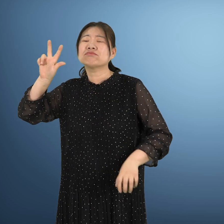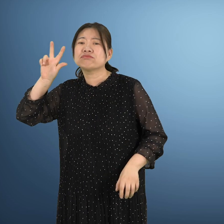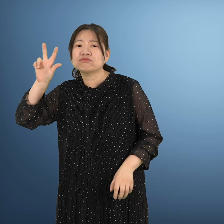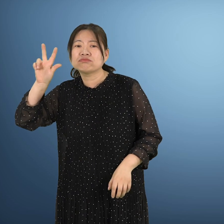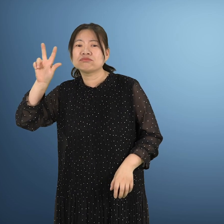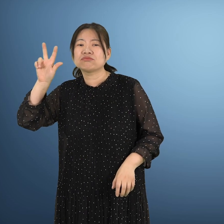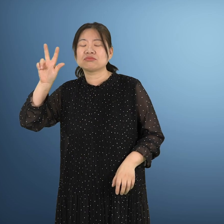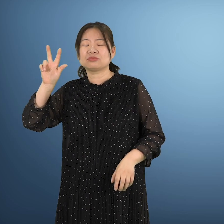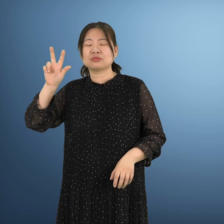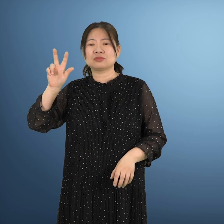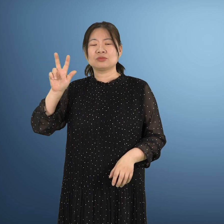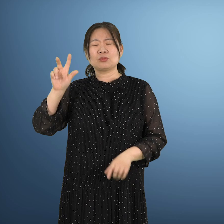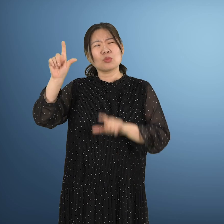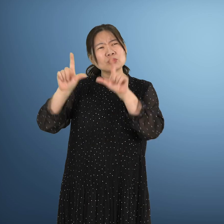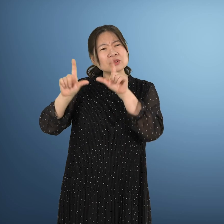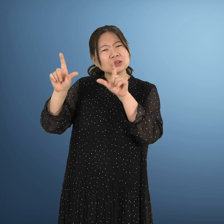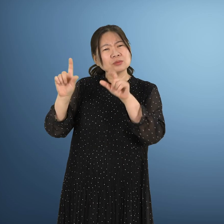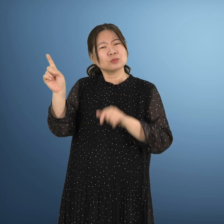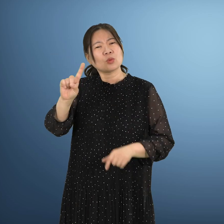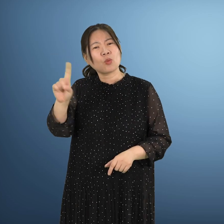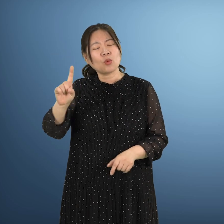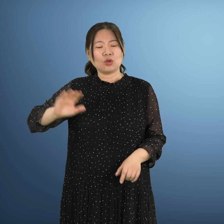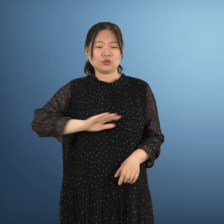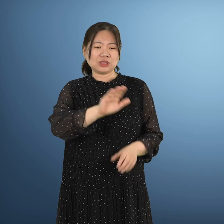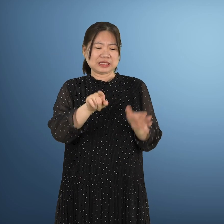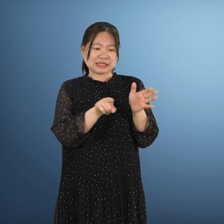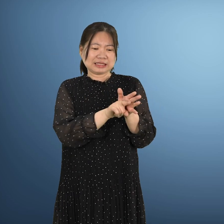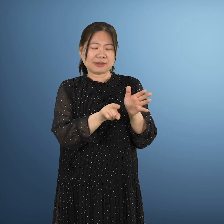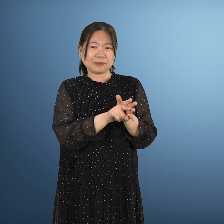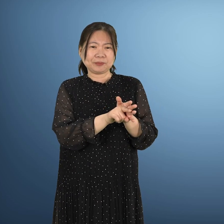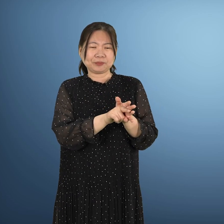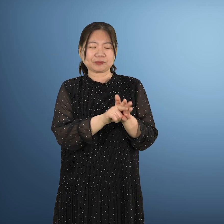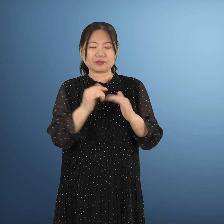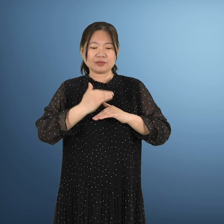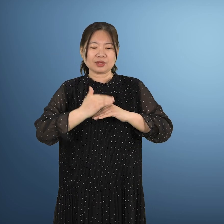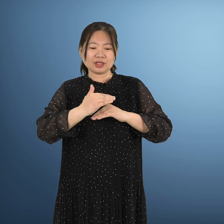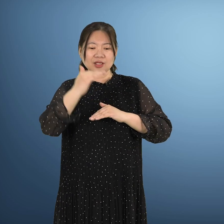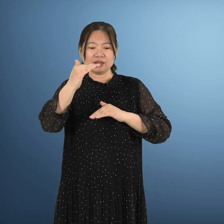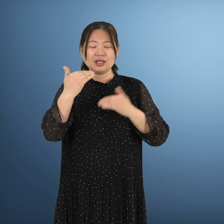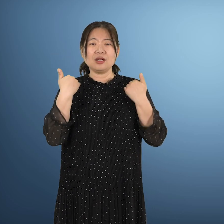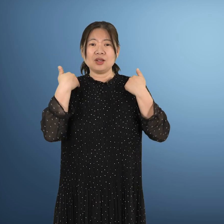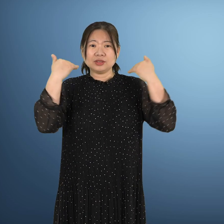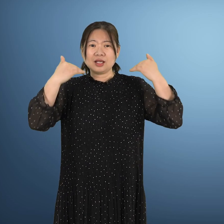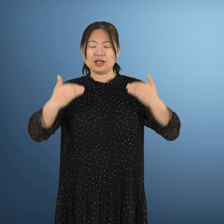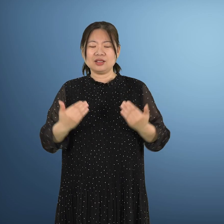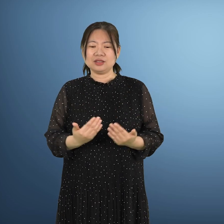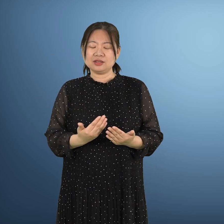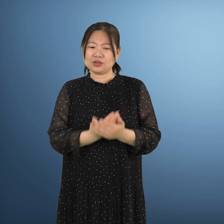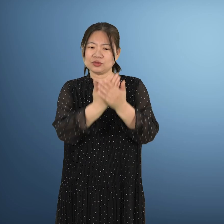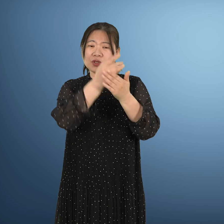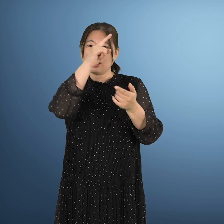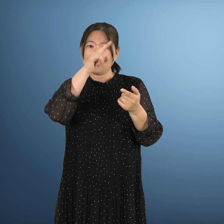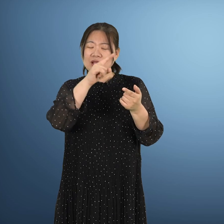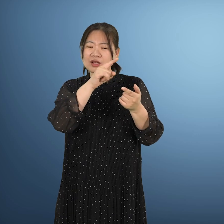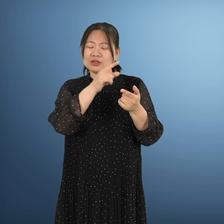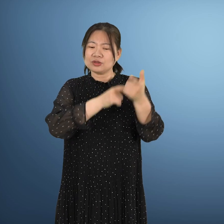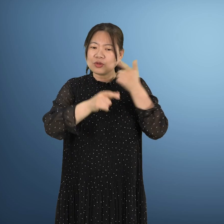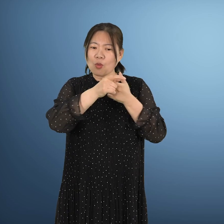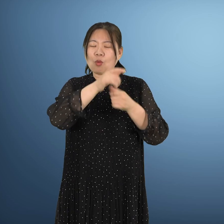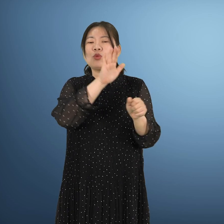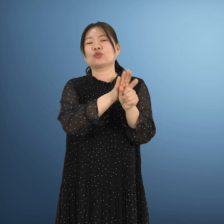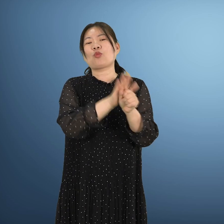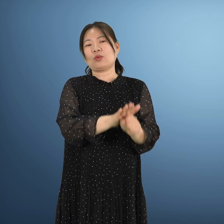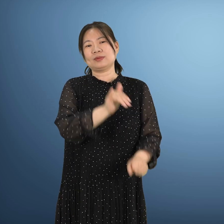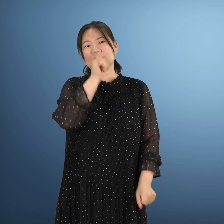서약을 하는 것은 우리 신앙의 단계적인 성장과 성숙에 굉장히 도움이